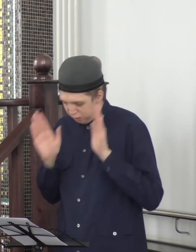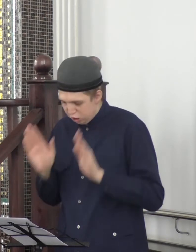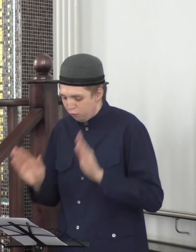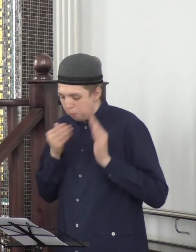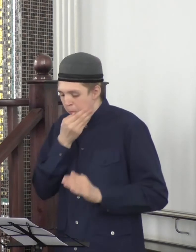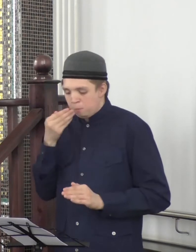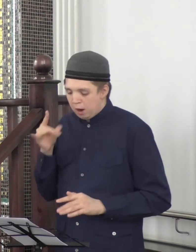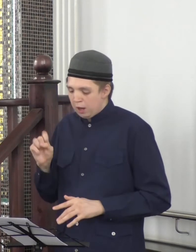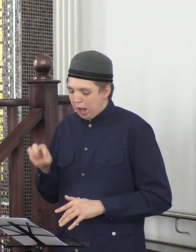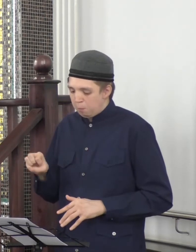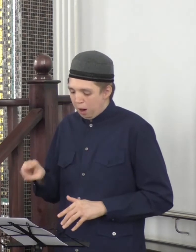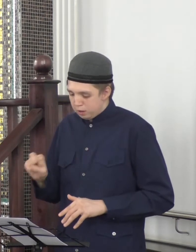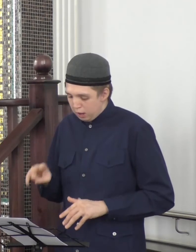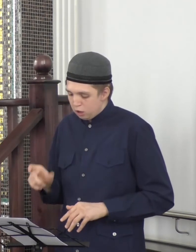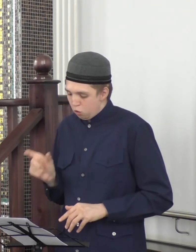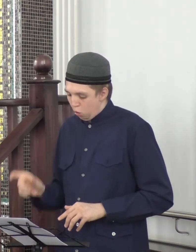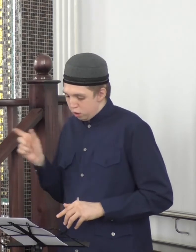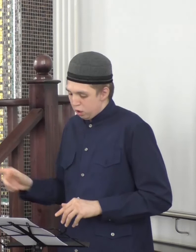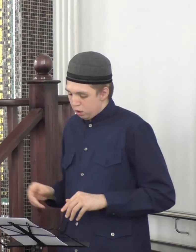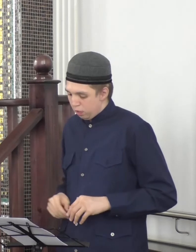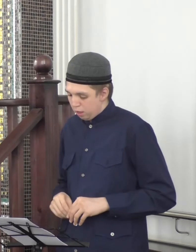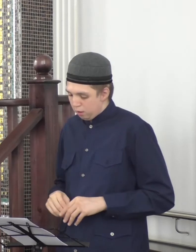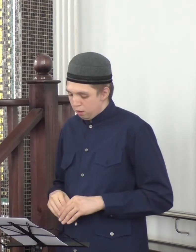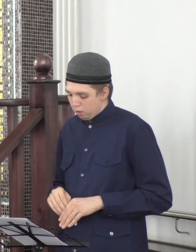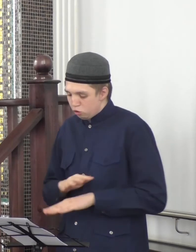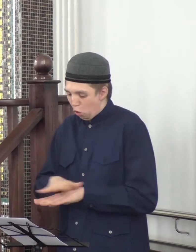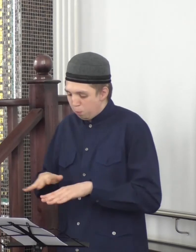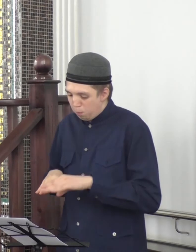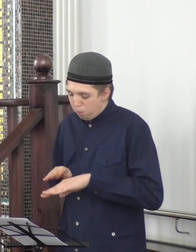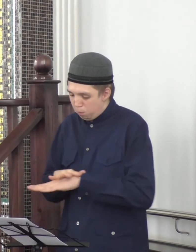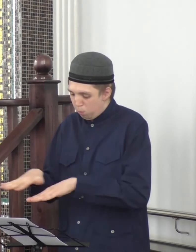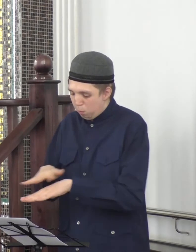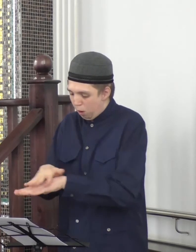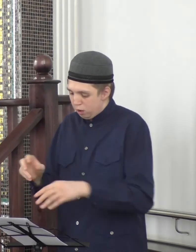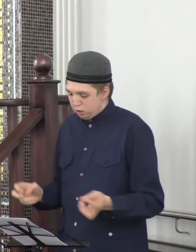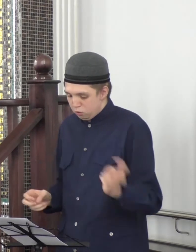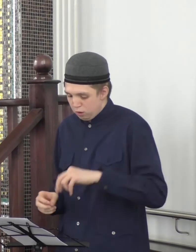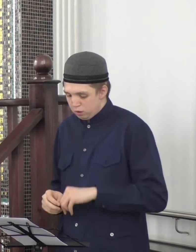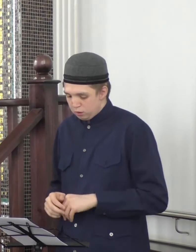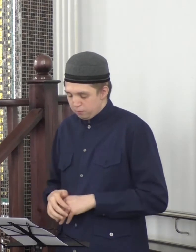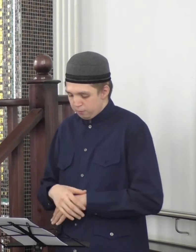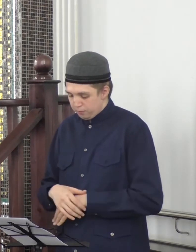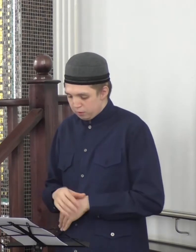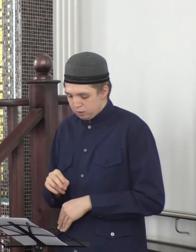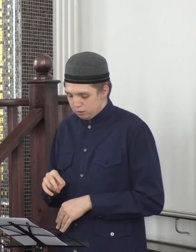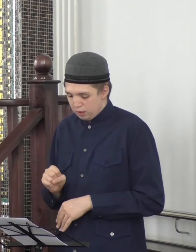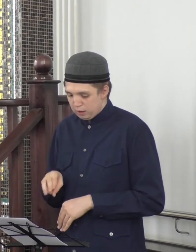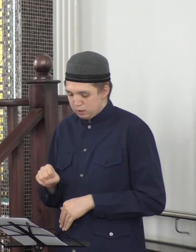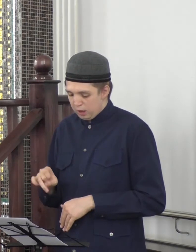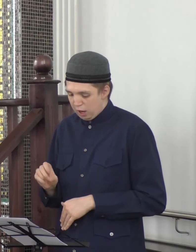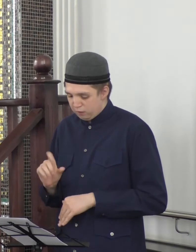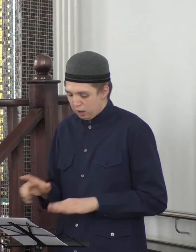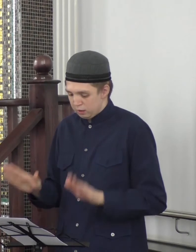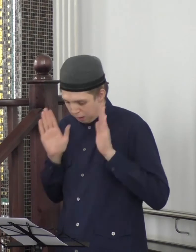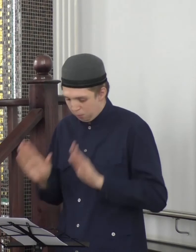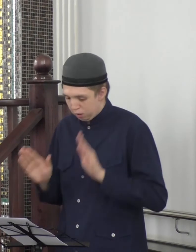кардәшләребезгә ярдәм кулларын сузудан туктамыйк. Баракаллаһу лина ва лана фил Куръанил азим ва нафа'ана бил аятил ва